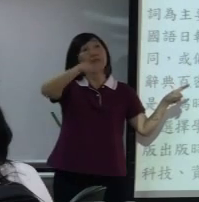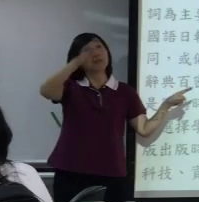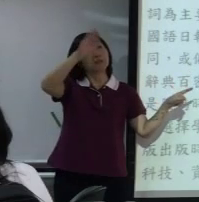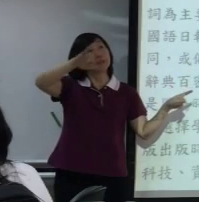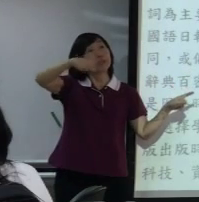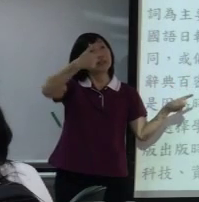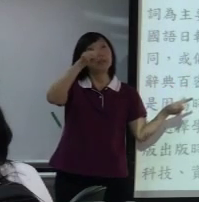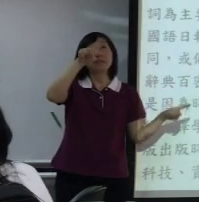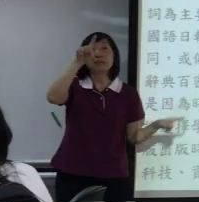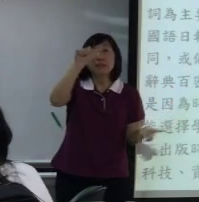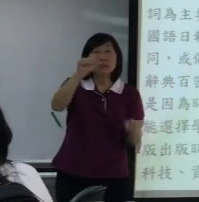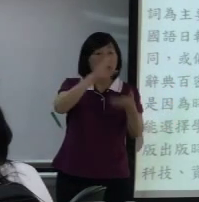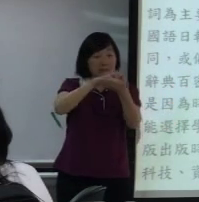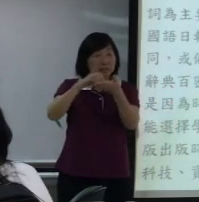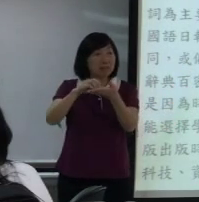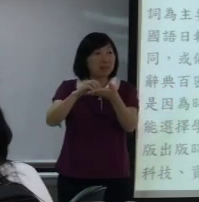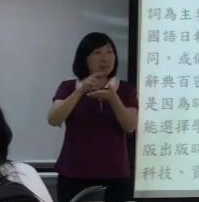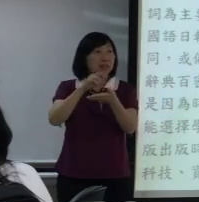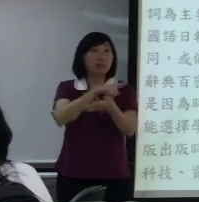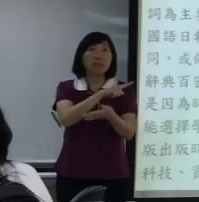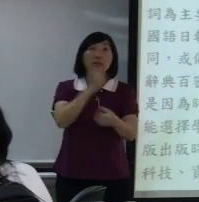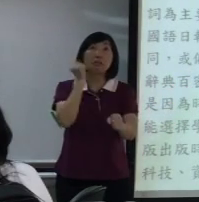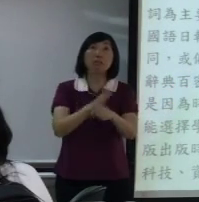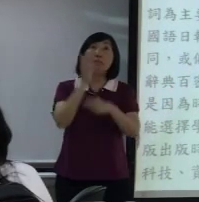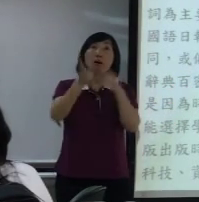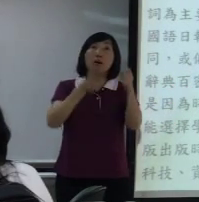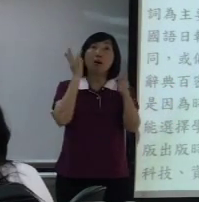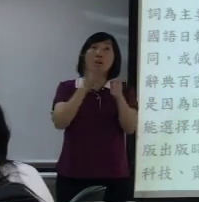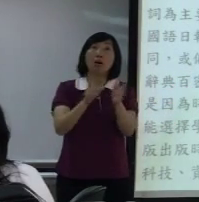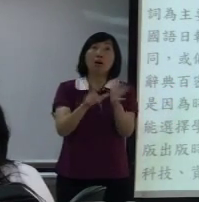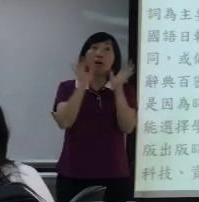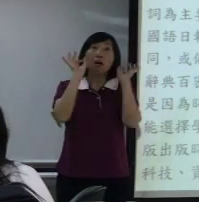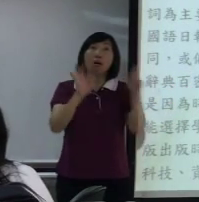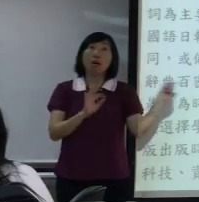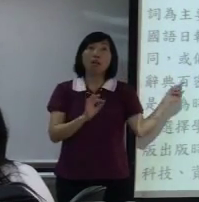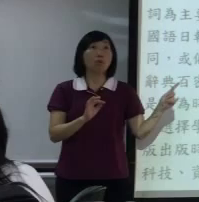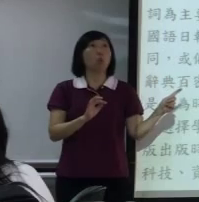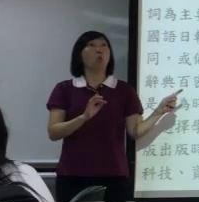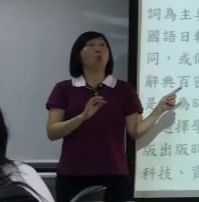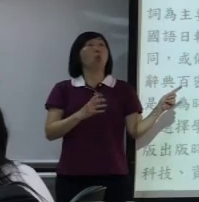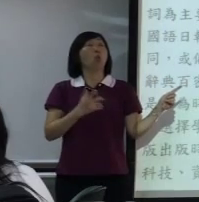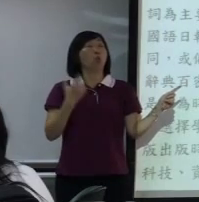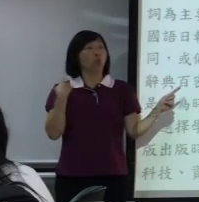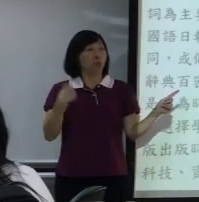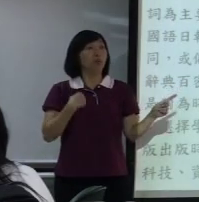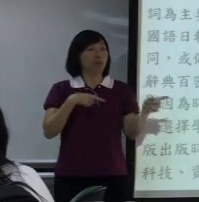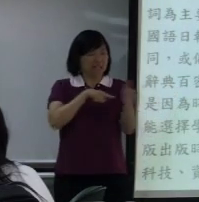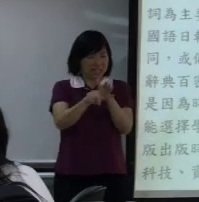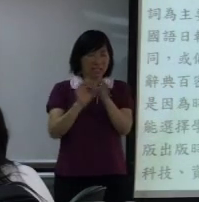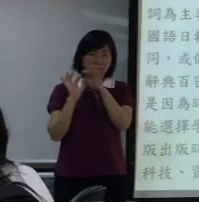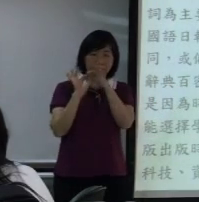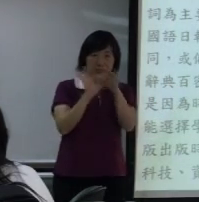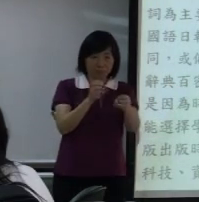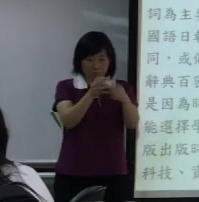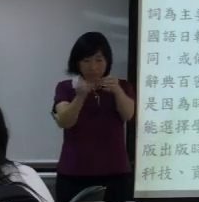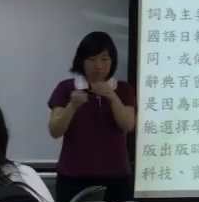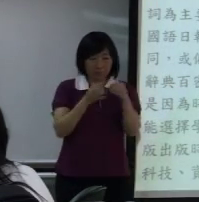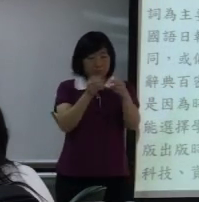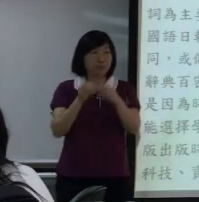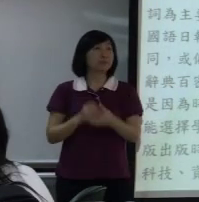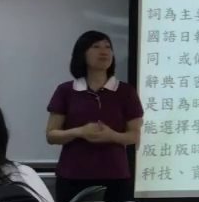9615个词汇，为什么要花3年的时间？因为一直不断的